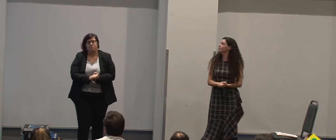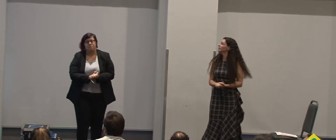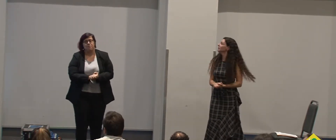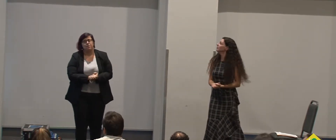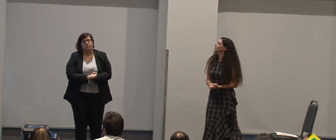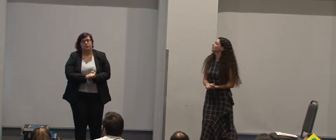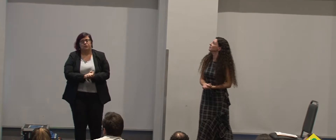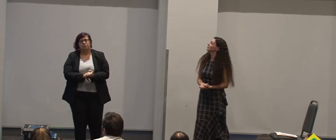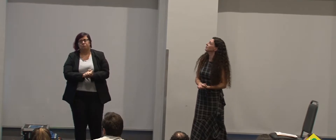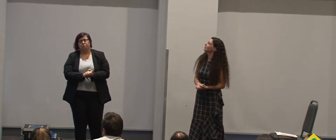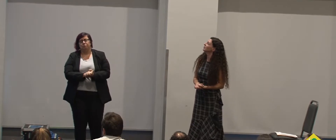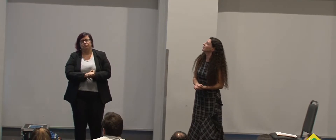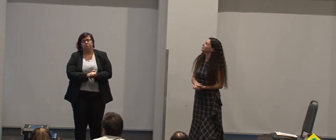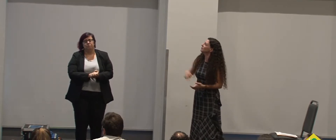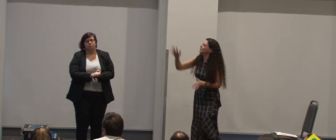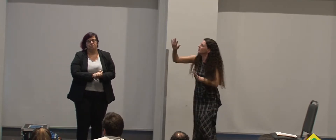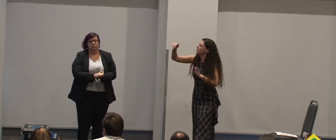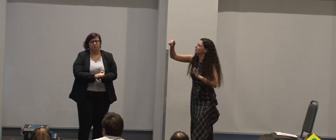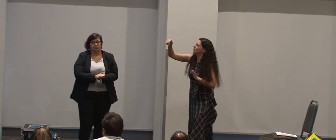favor?